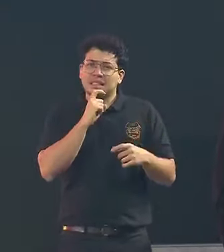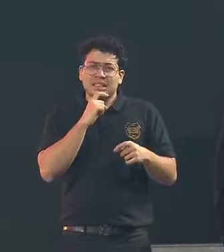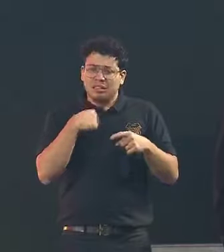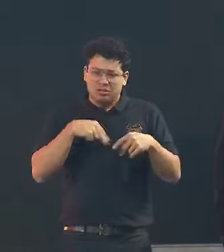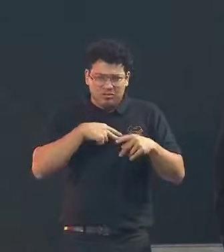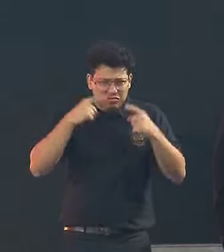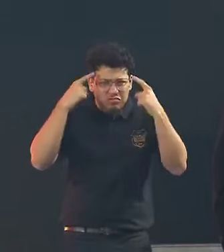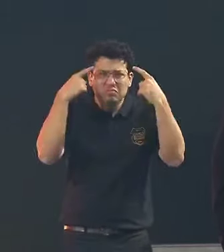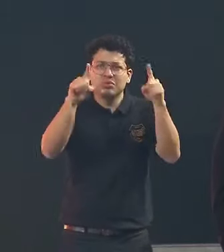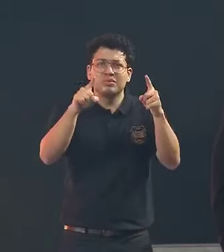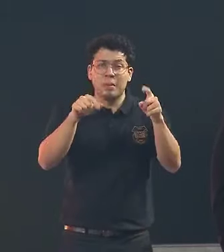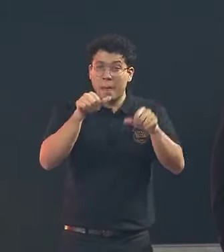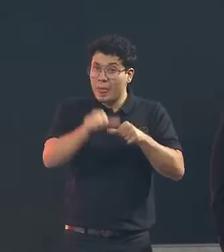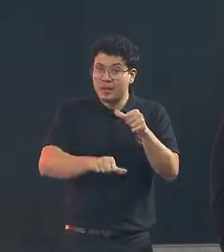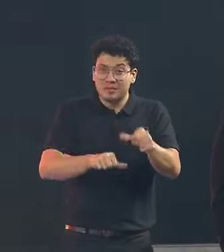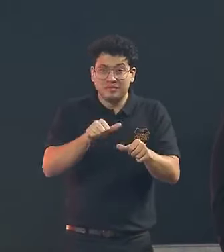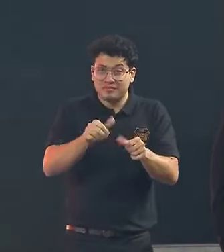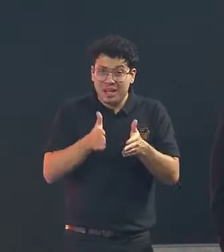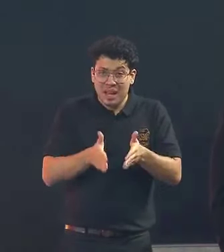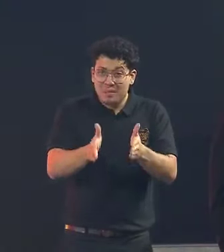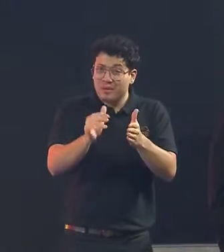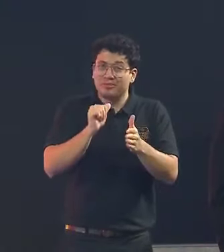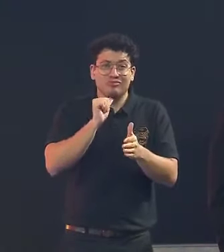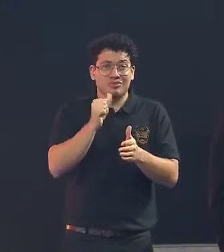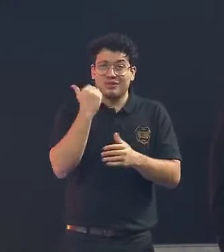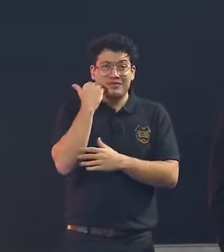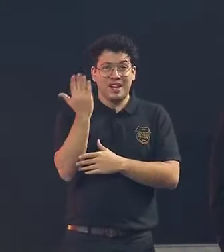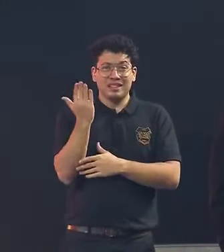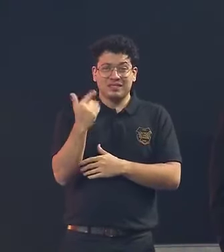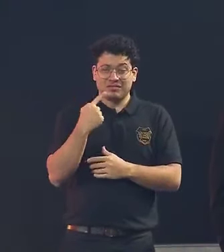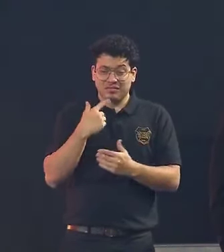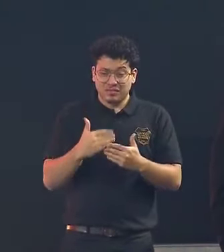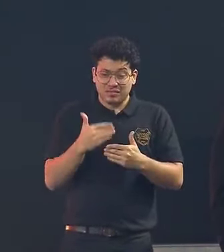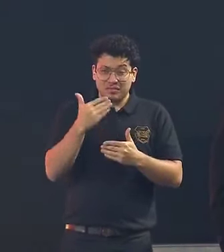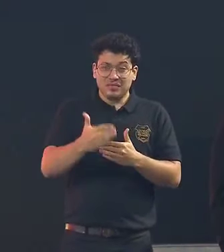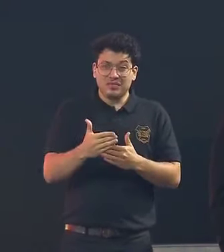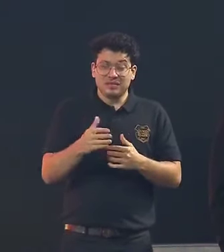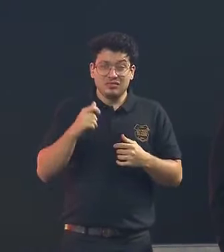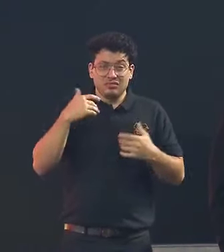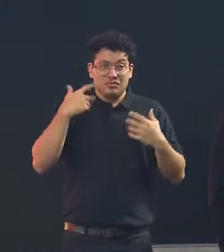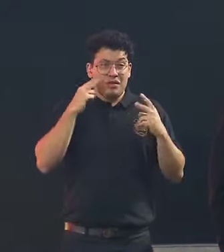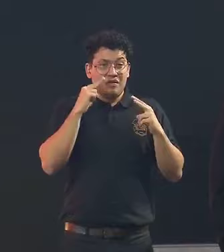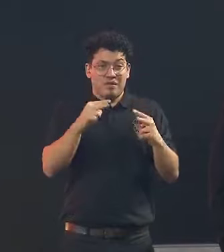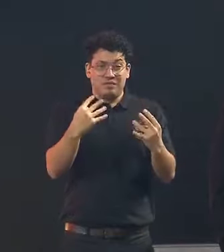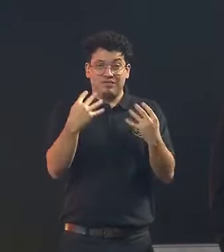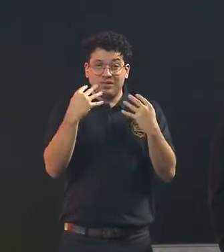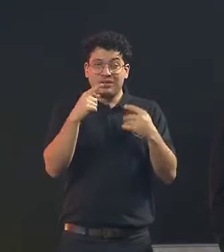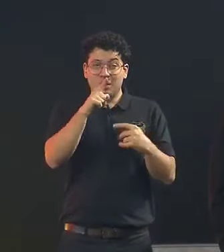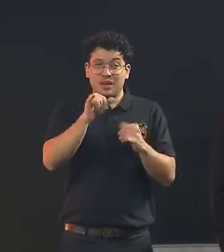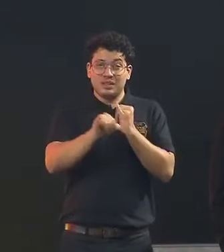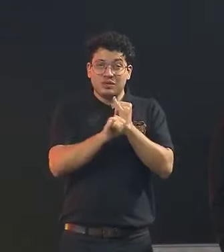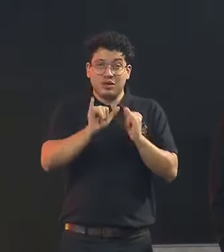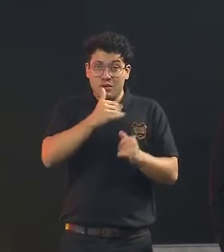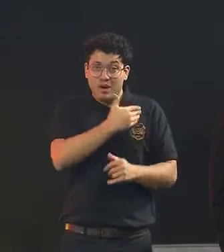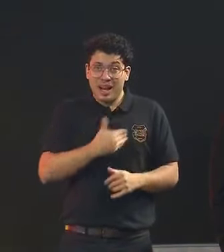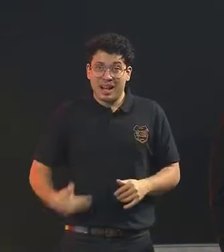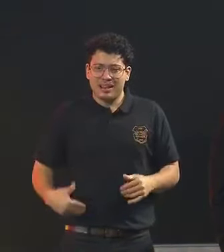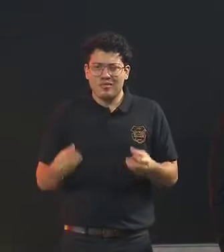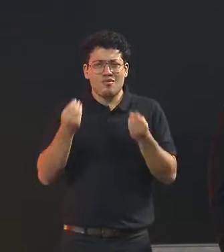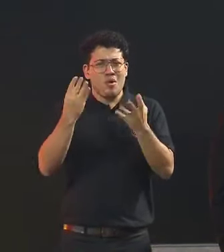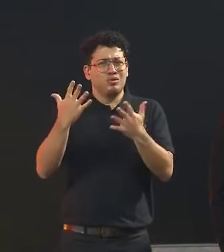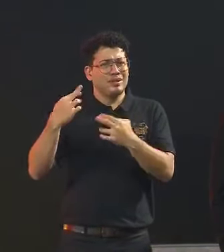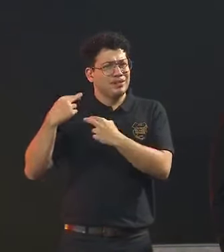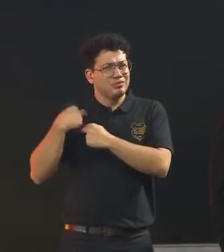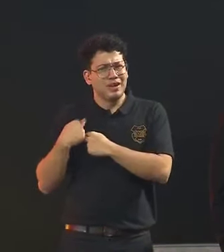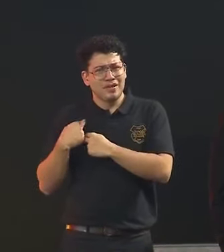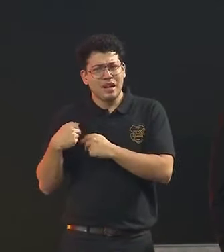El camino no ha sido fácil. Estar al frente de una institución tan grande como el Herediano lleva mucha responsabilidad. Tuvimos que